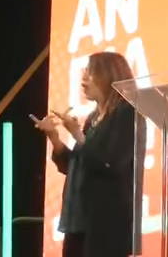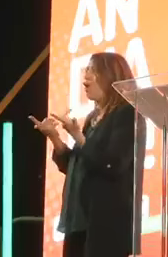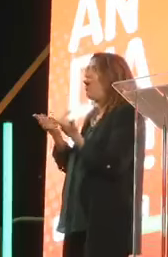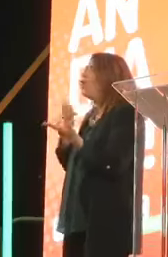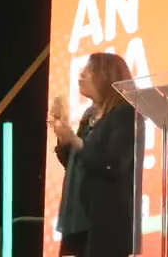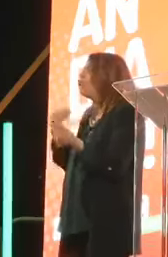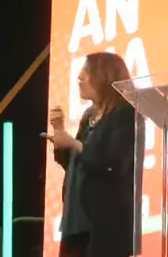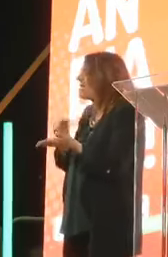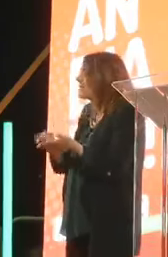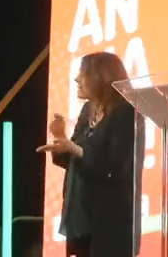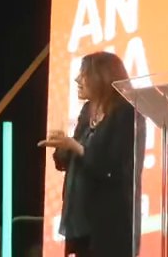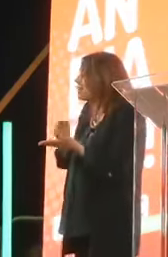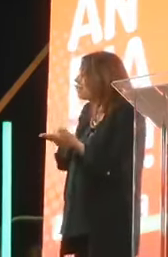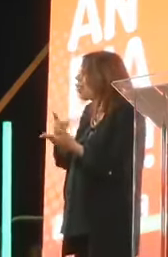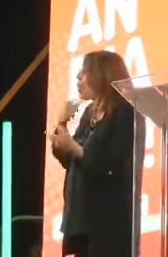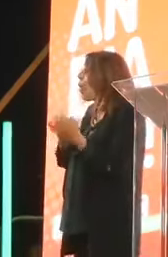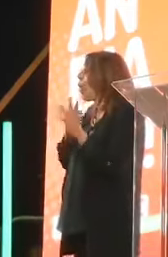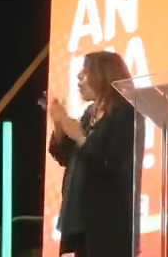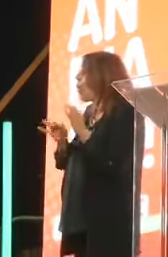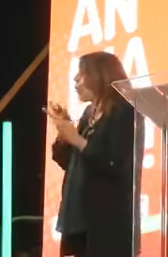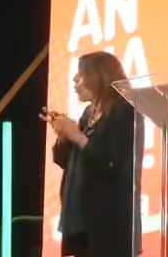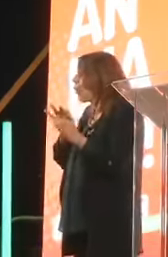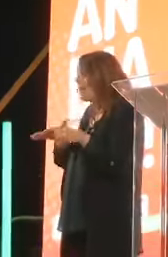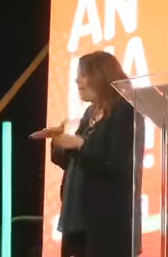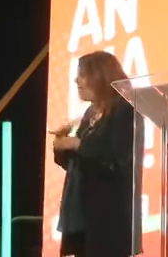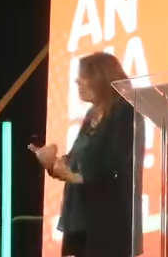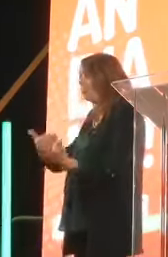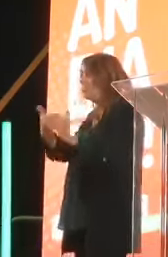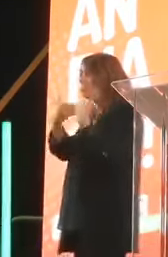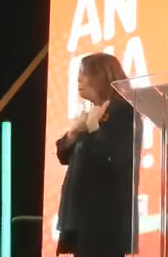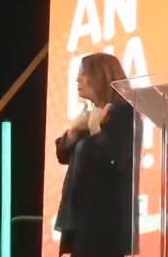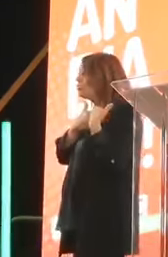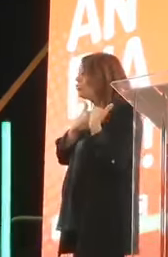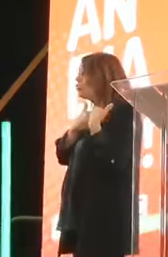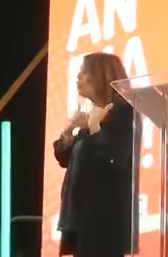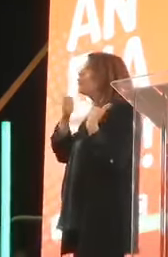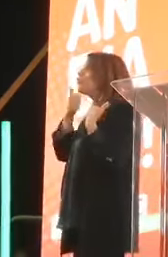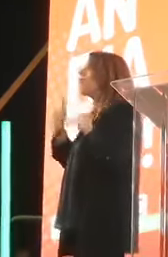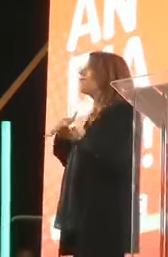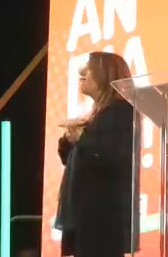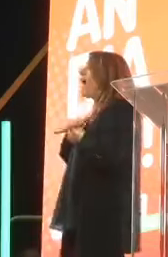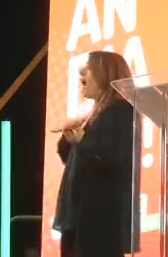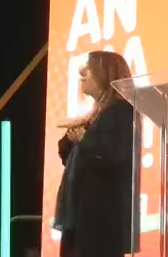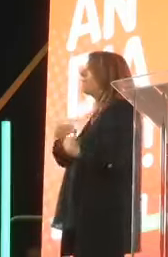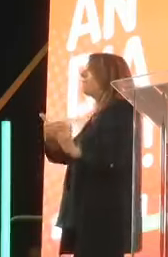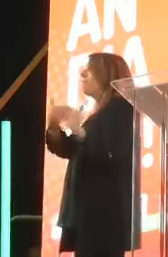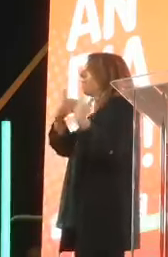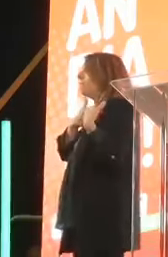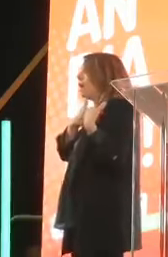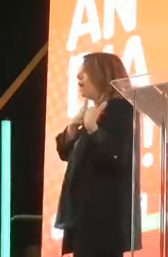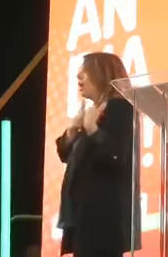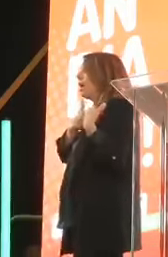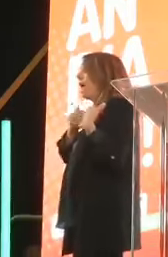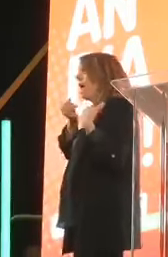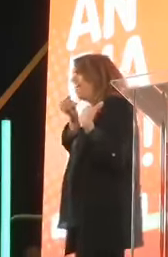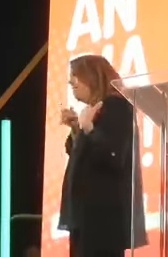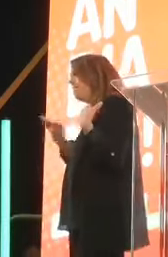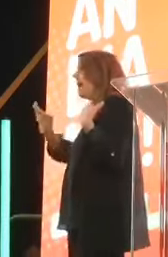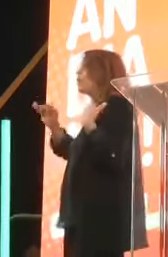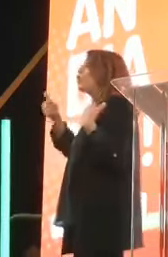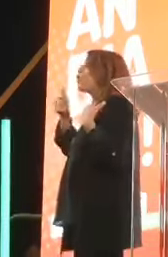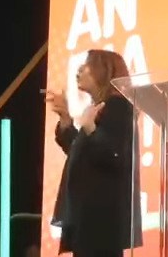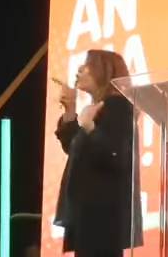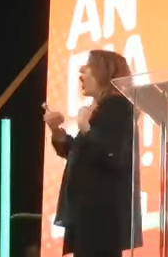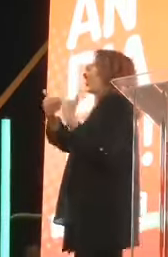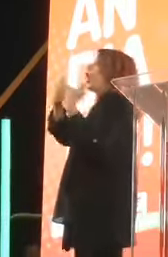nessuna parte che il carico di cura debba gravare sulle spalle delle famiglie e in particolare sulle spalle delle donne.